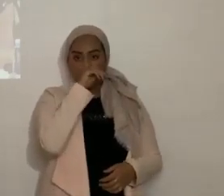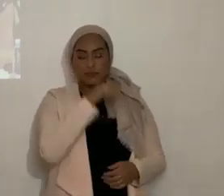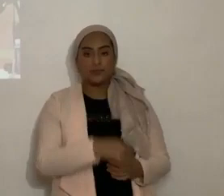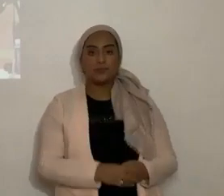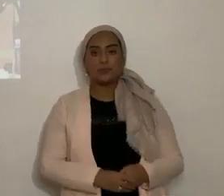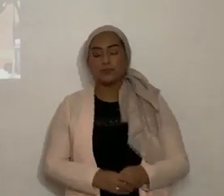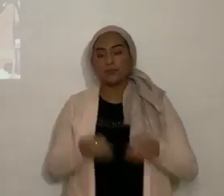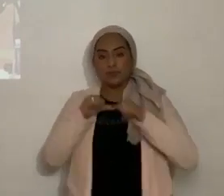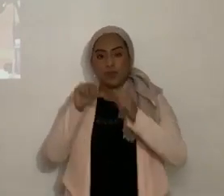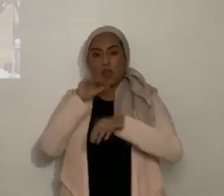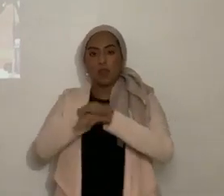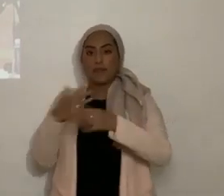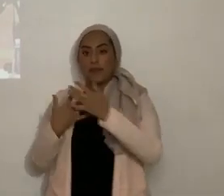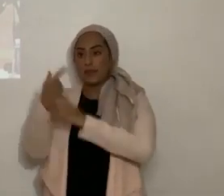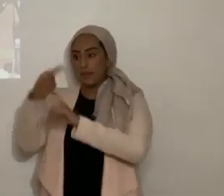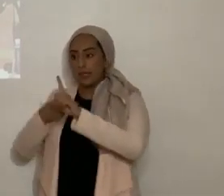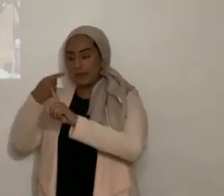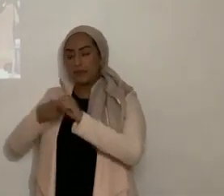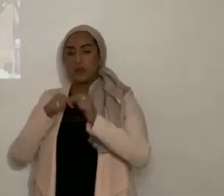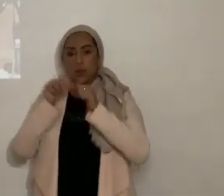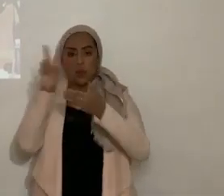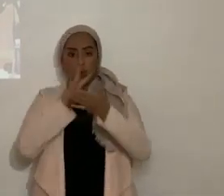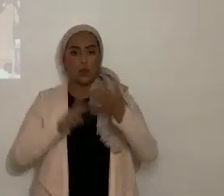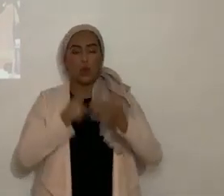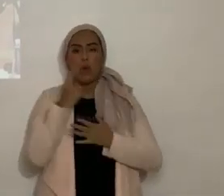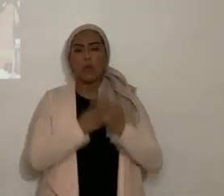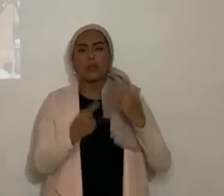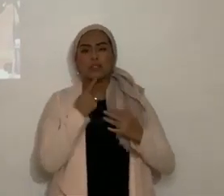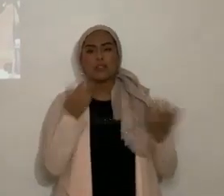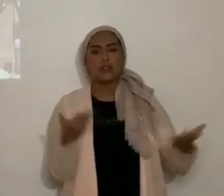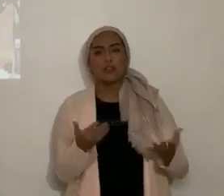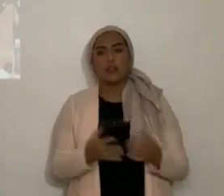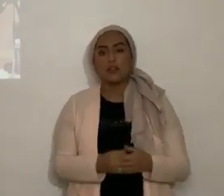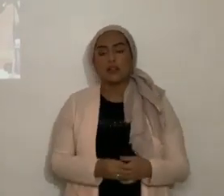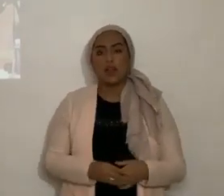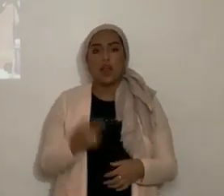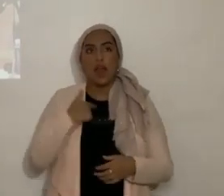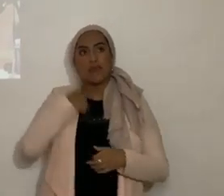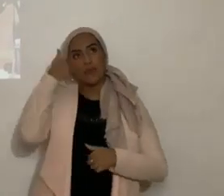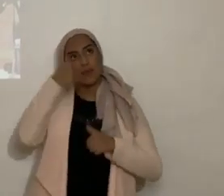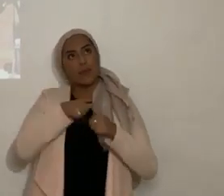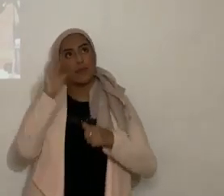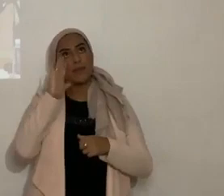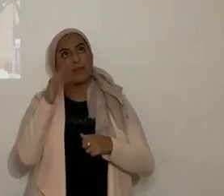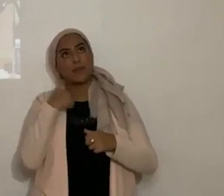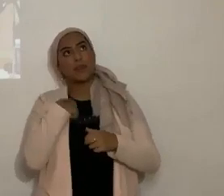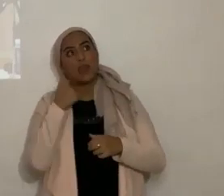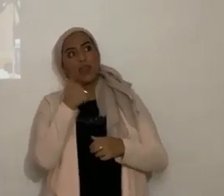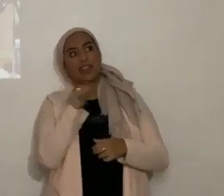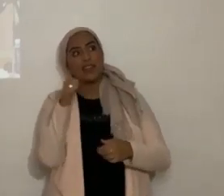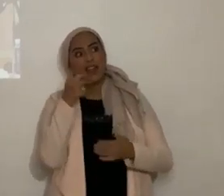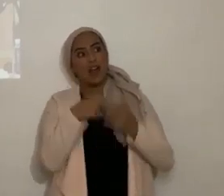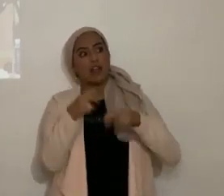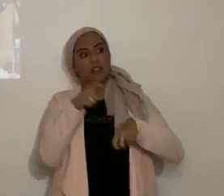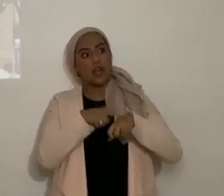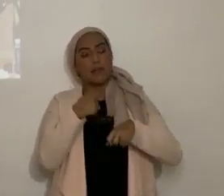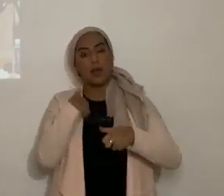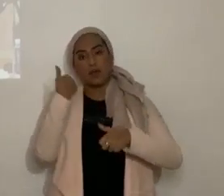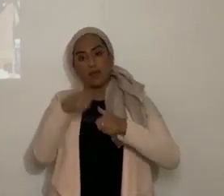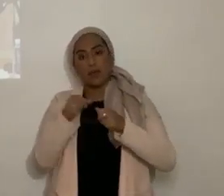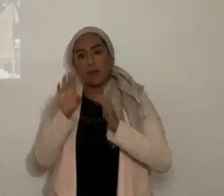Salmo 81, cada Rosh Chodesh lo leemos. ¿Y qué dice ahí? A mí, yo me acuerdo cuando he pasado algunas situaciones de esta